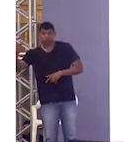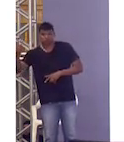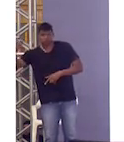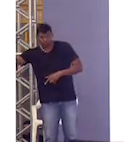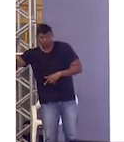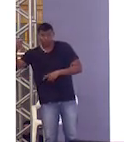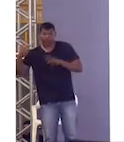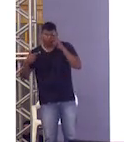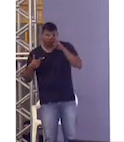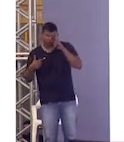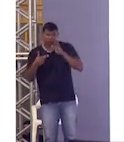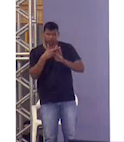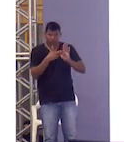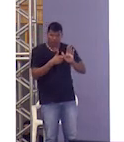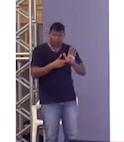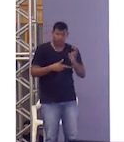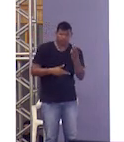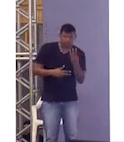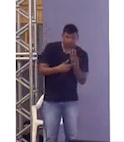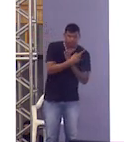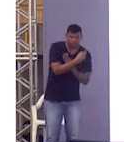12. Isso é uma dízima